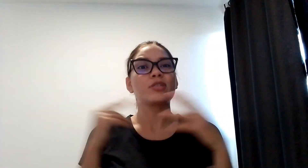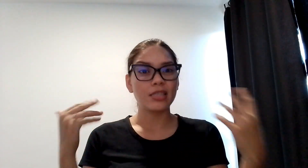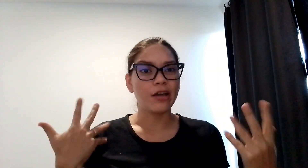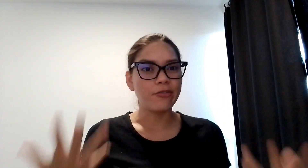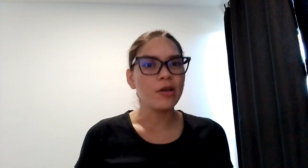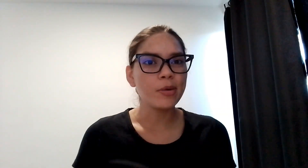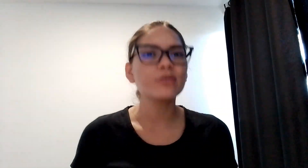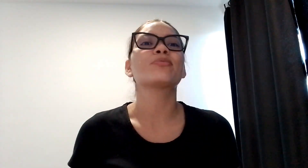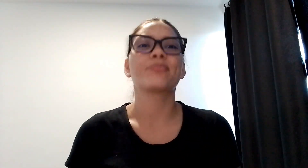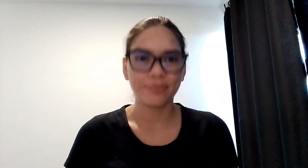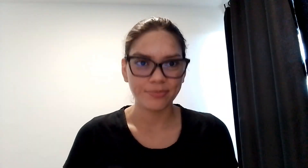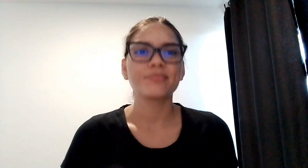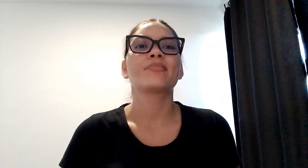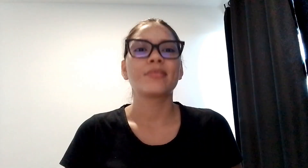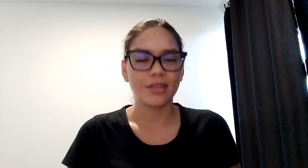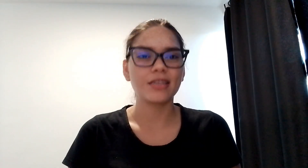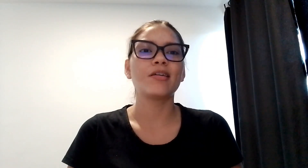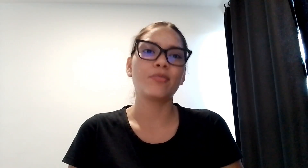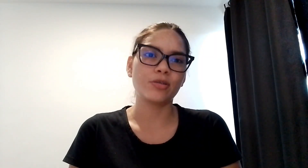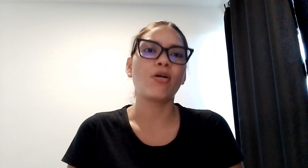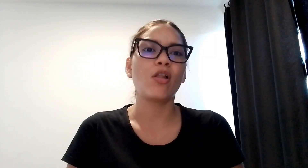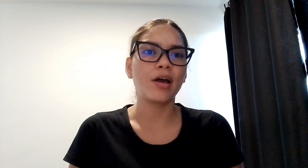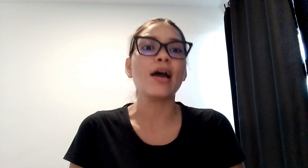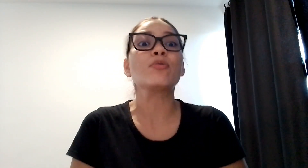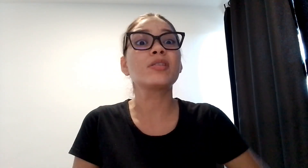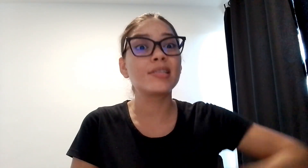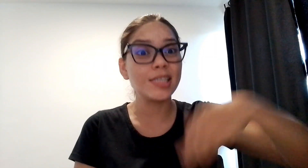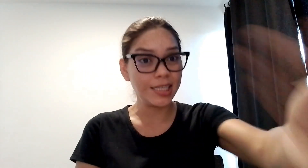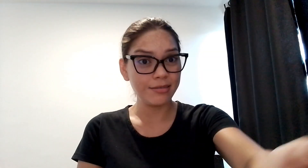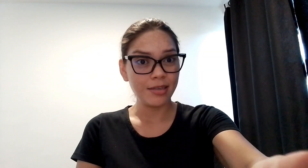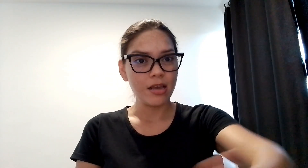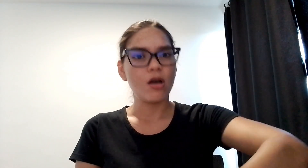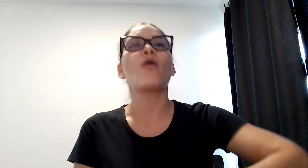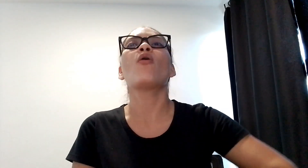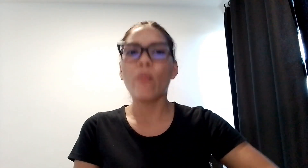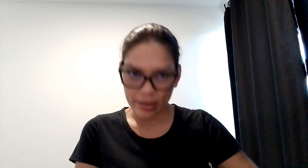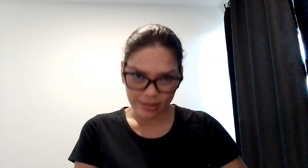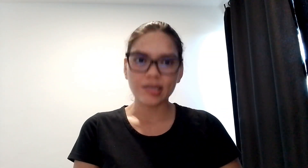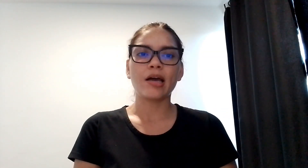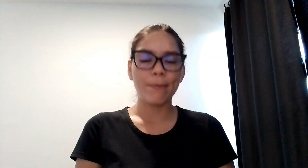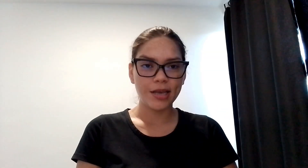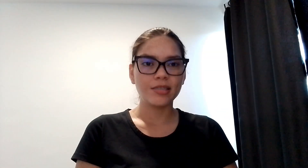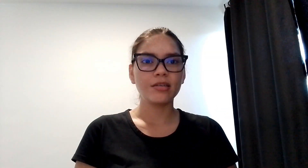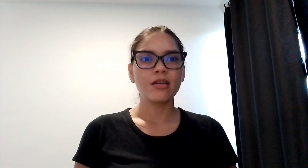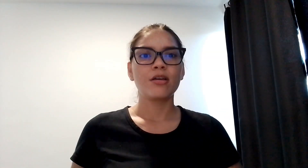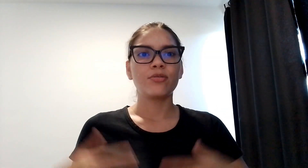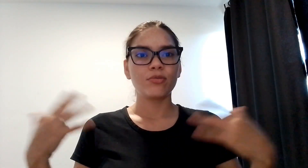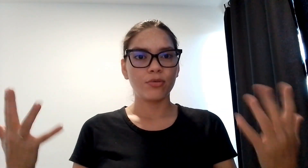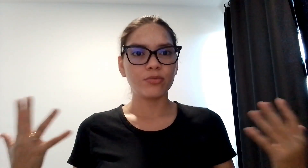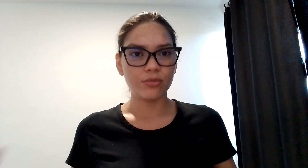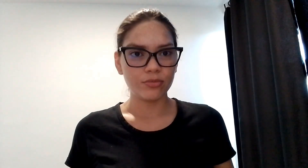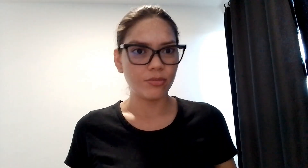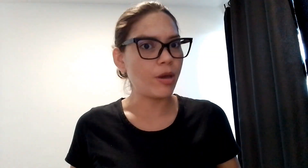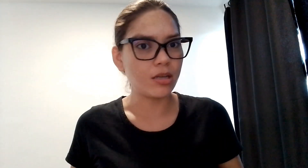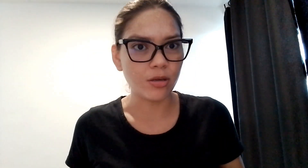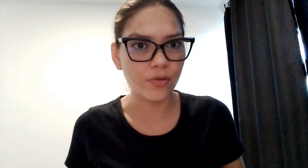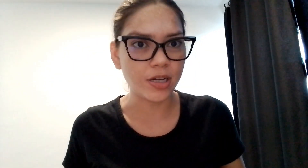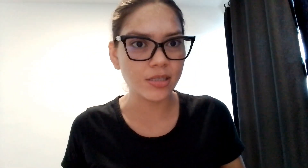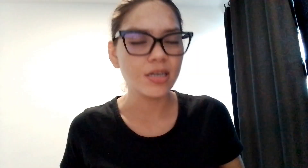está afirmando. Então, é só colocar o sim ou balançar a cabeça no meio da sua frase,